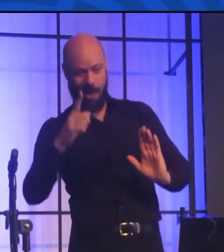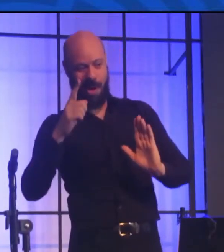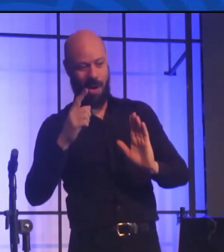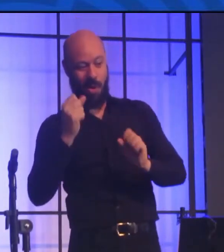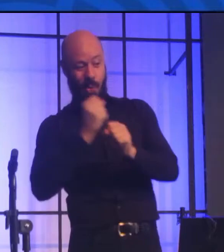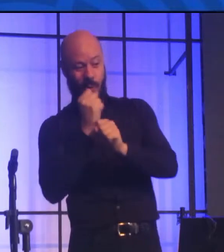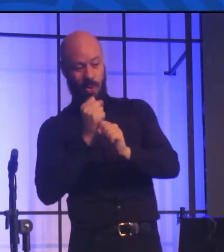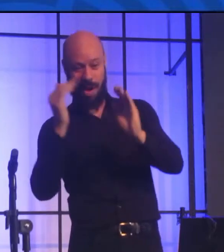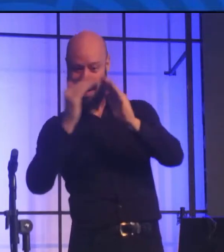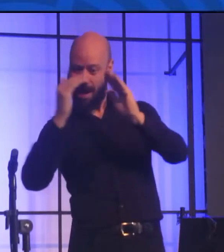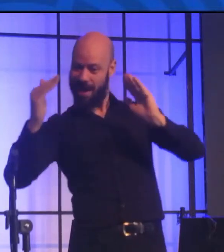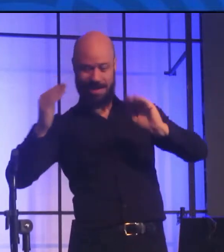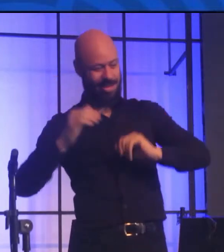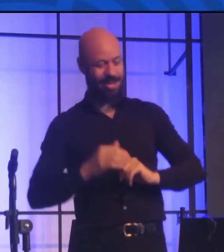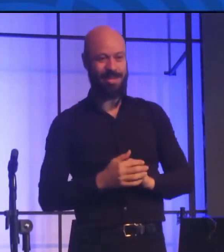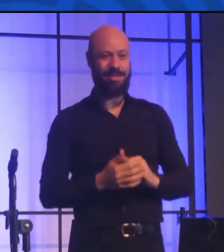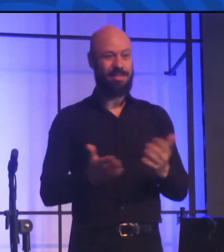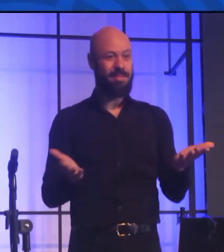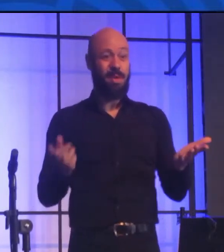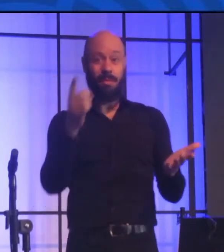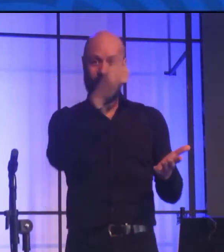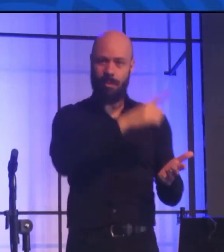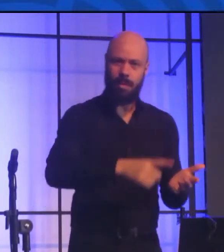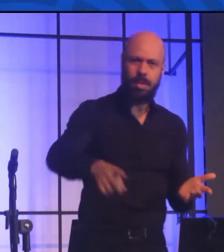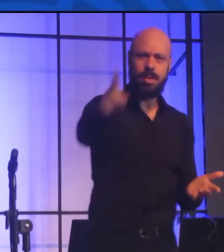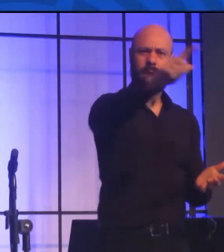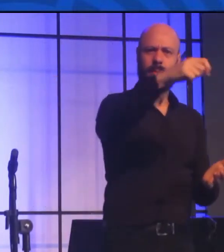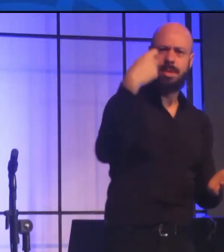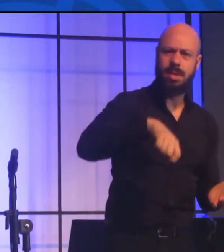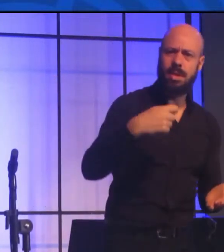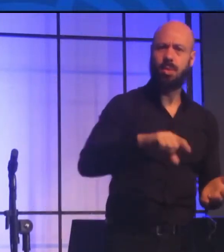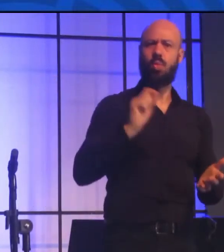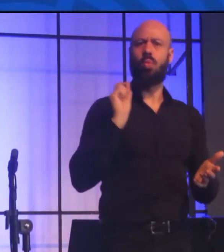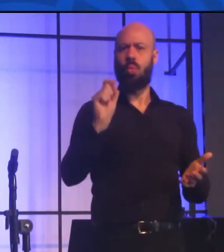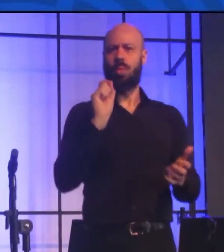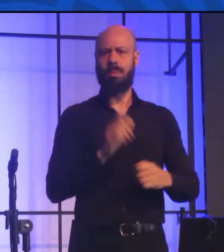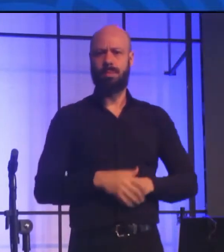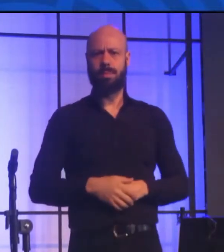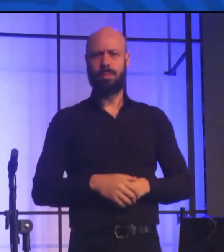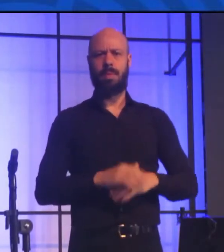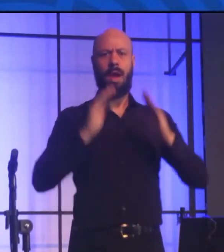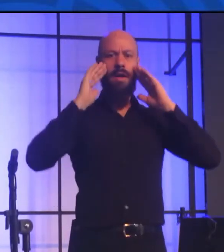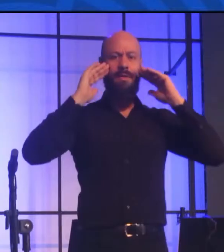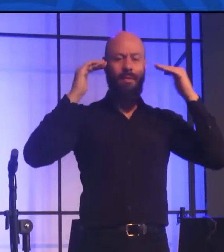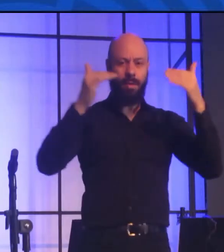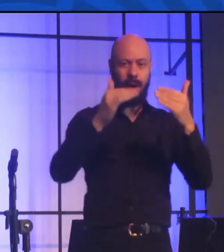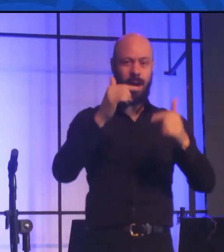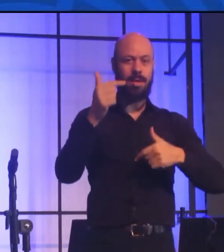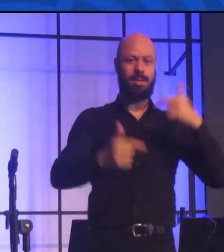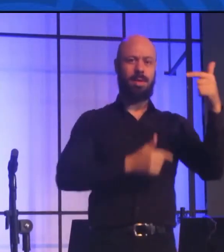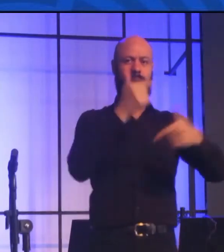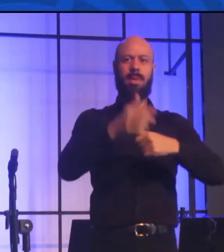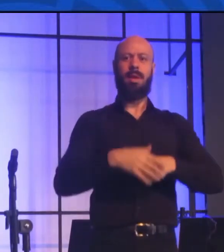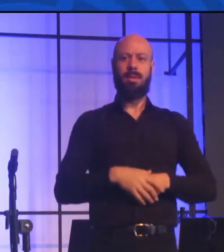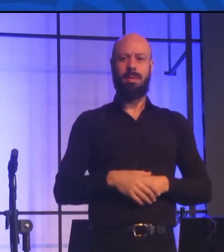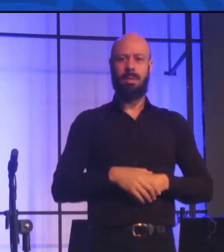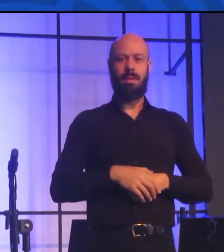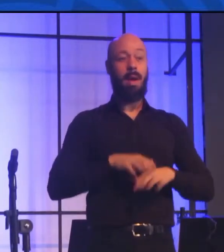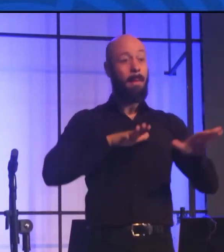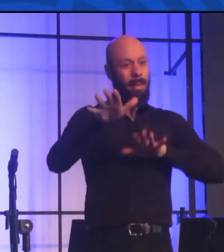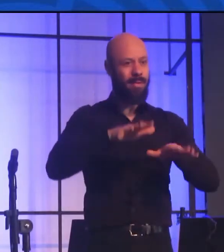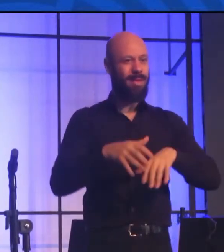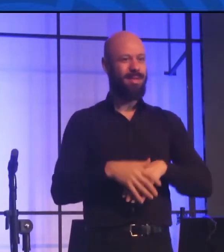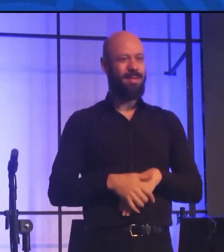e você precisa, com a graça de Deus, estar disposto a agir, a se mover.